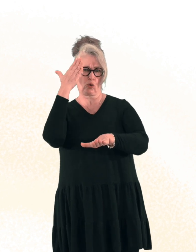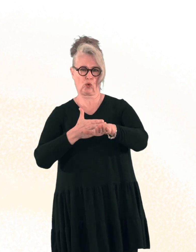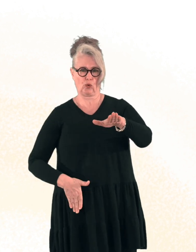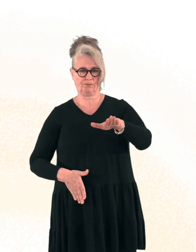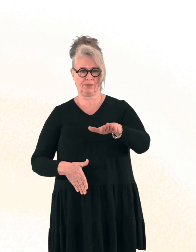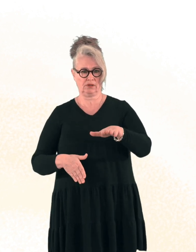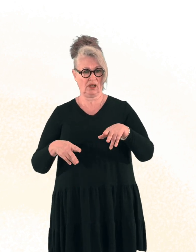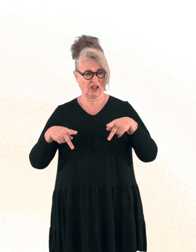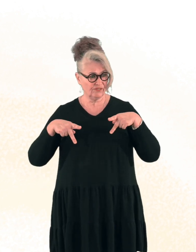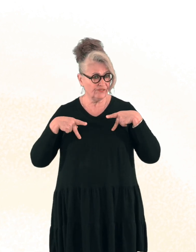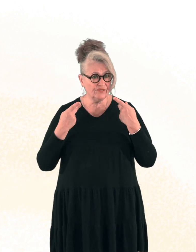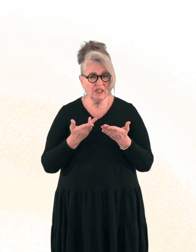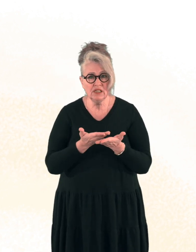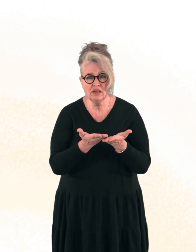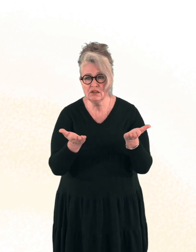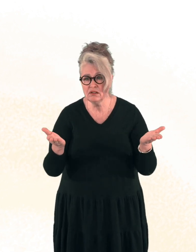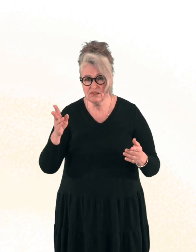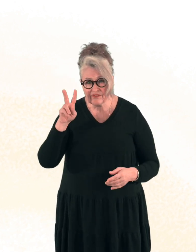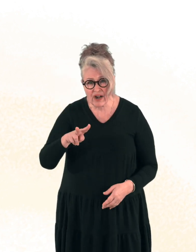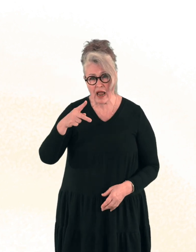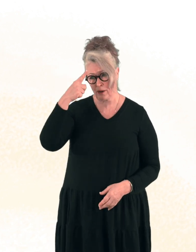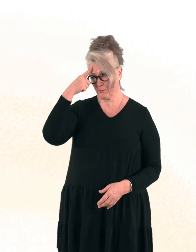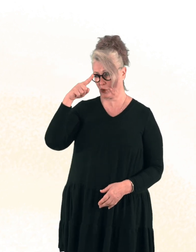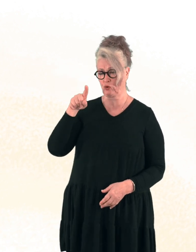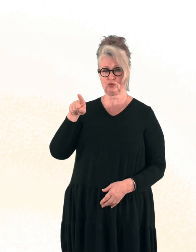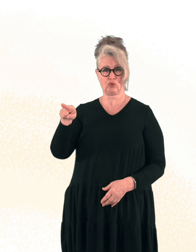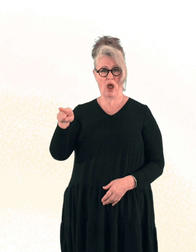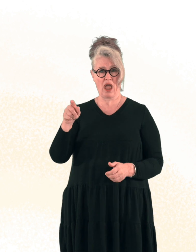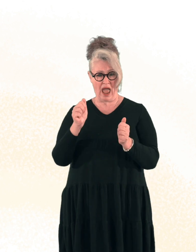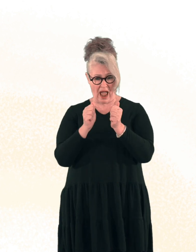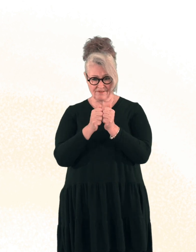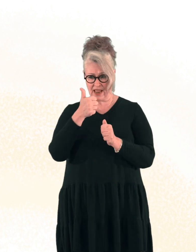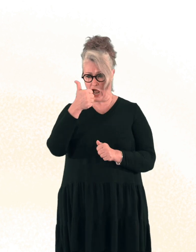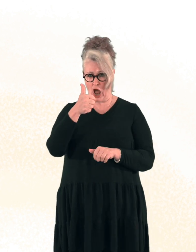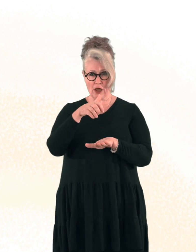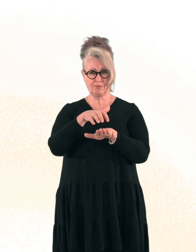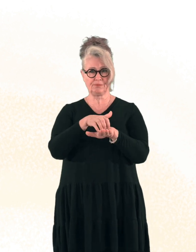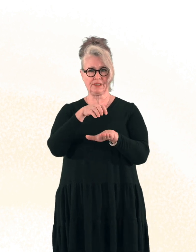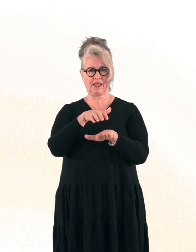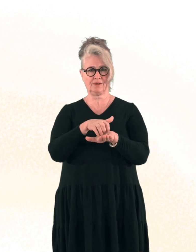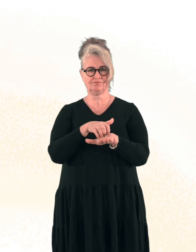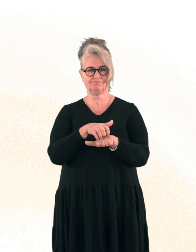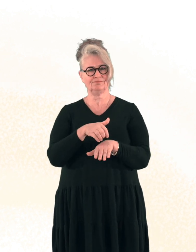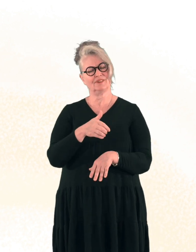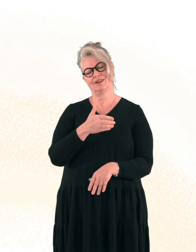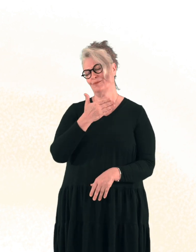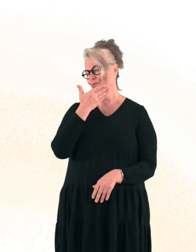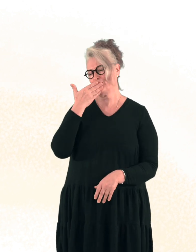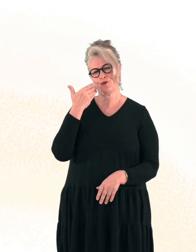coupele pour toi il vaut mieux entrer dans la vraie vie avec un seul pied c'est mieux que